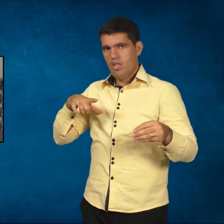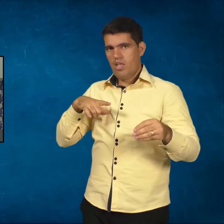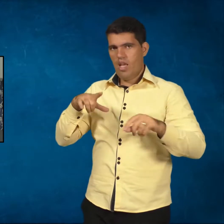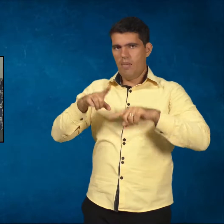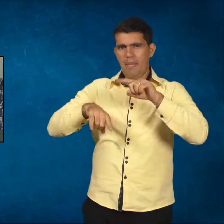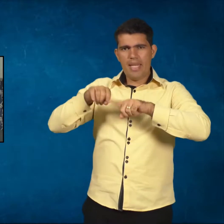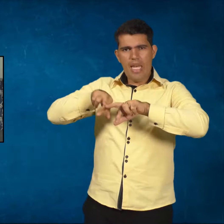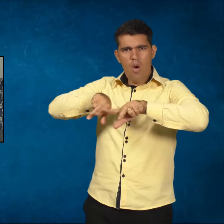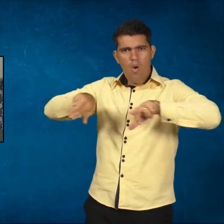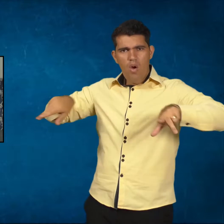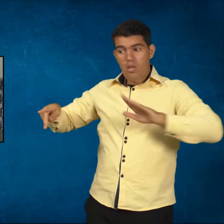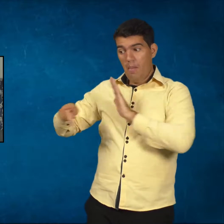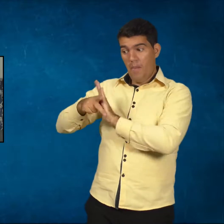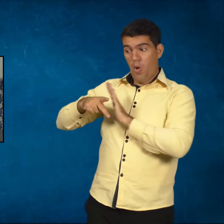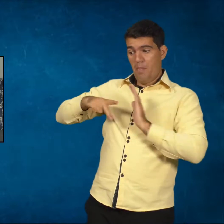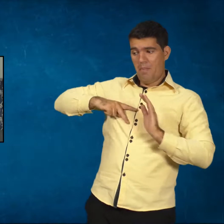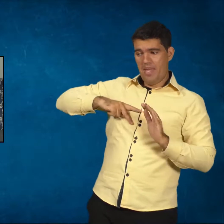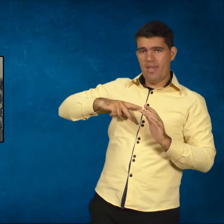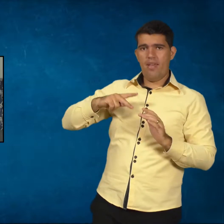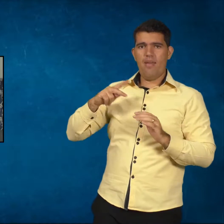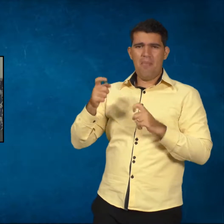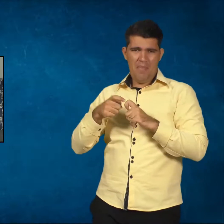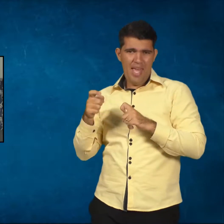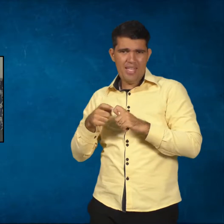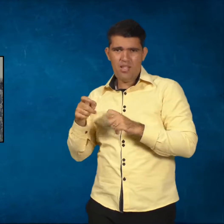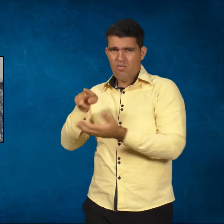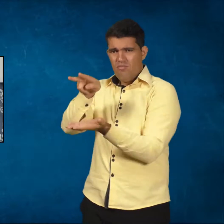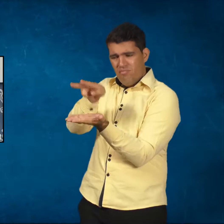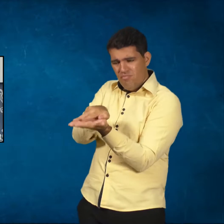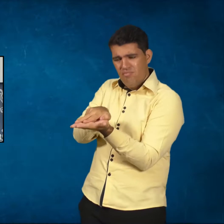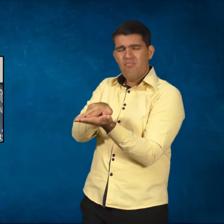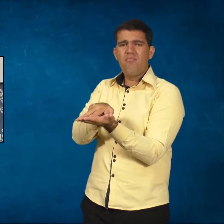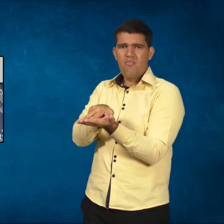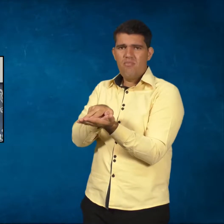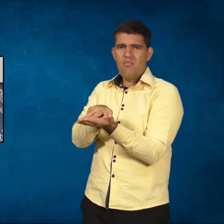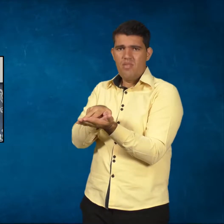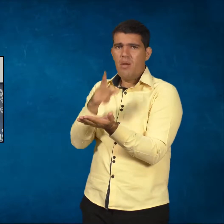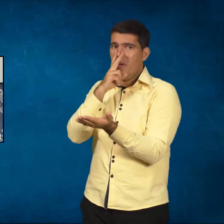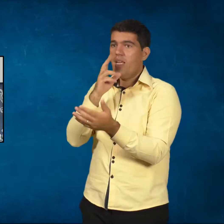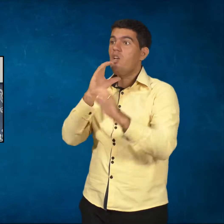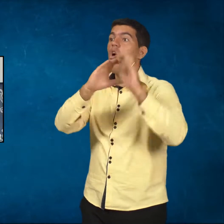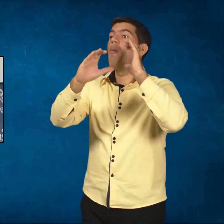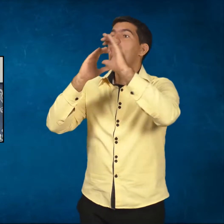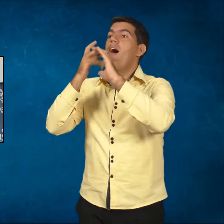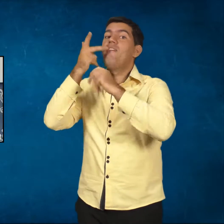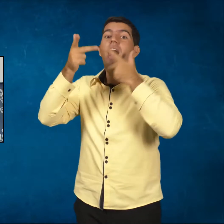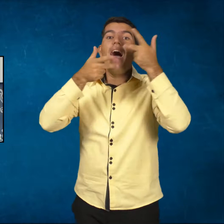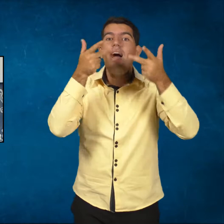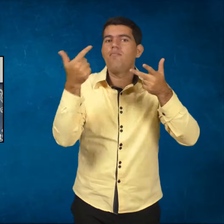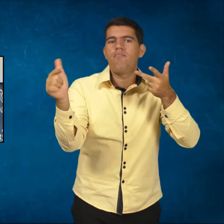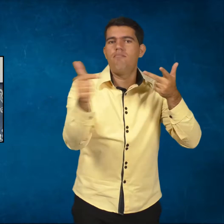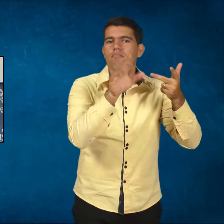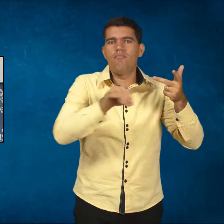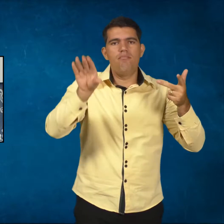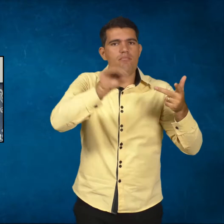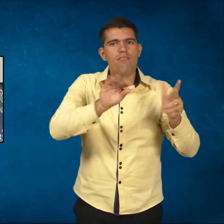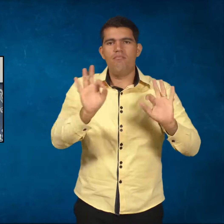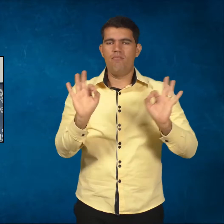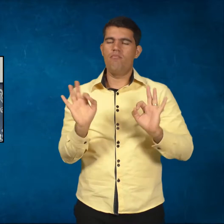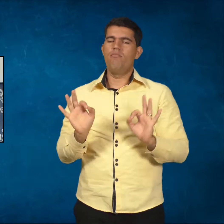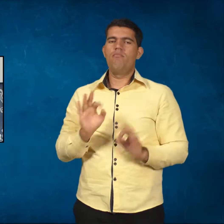próprio para ele, que às vezes está numa cama, que não tem uma comunicação verbal, que tem uma